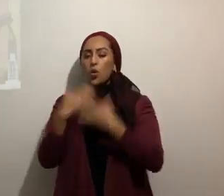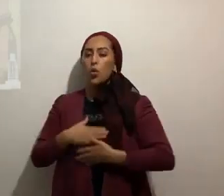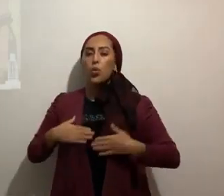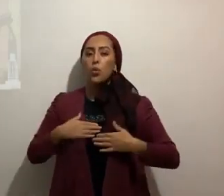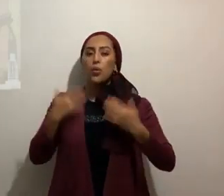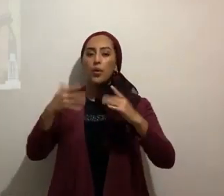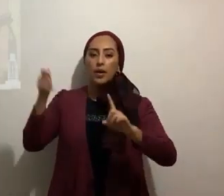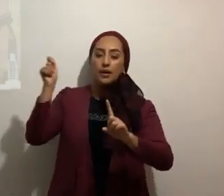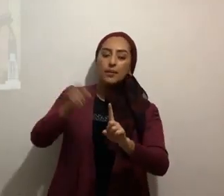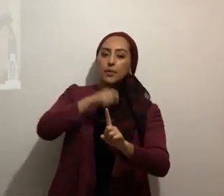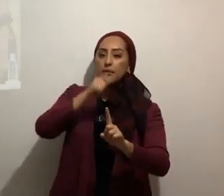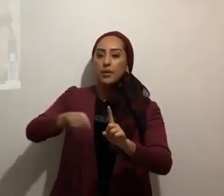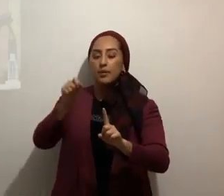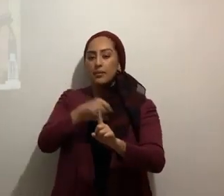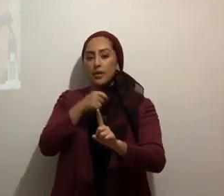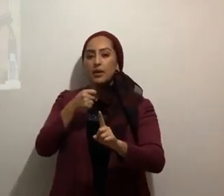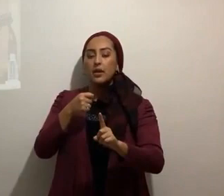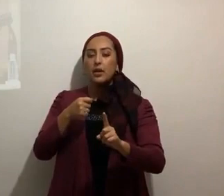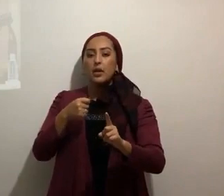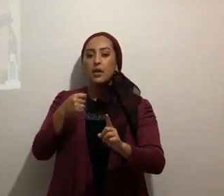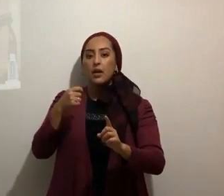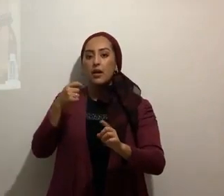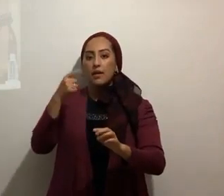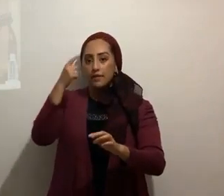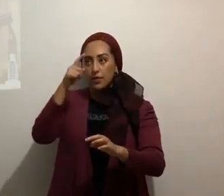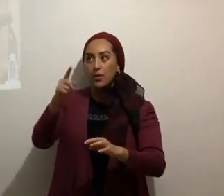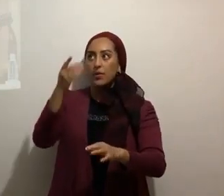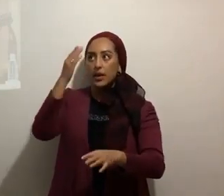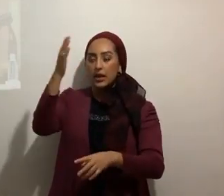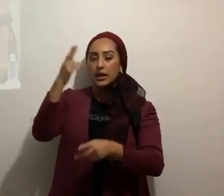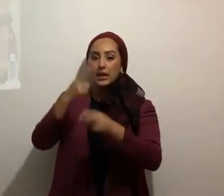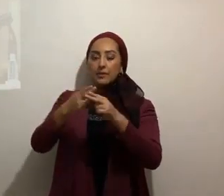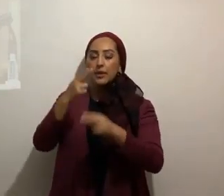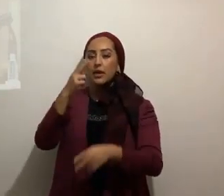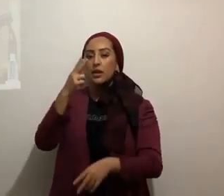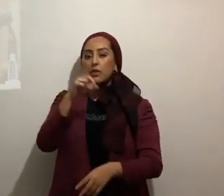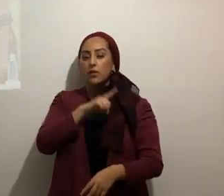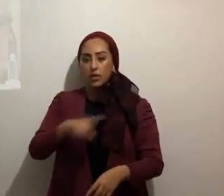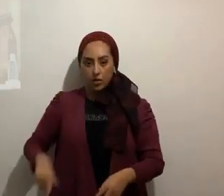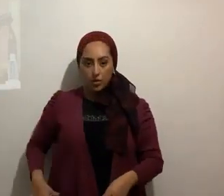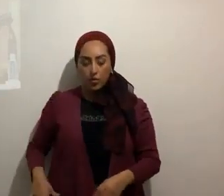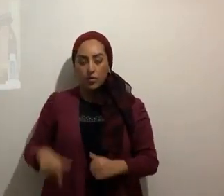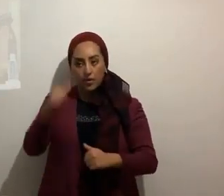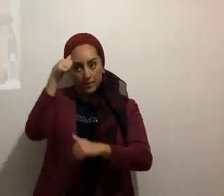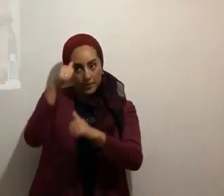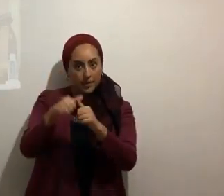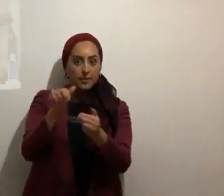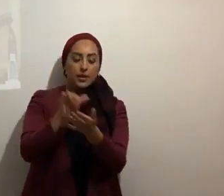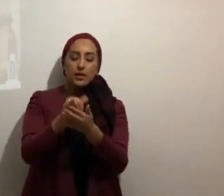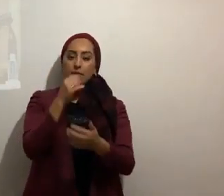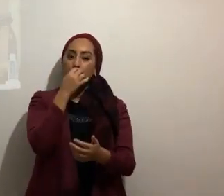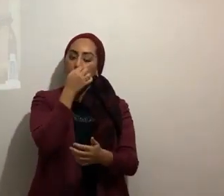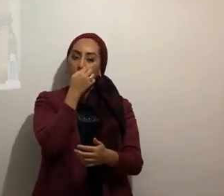haber sido tenidos por dignos de padecer afrenta por causa del nombre. Grabémonos eso, amados.